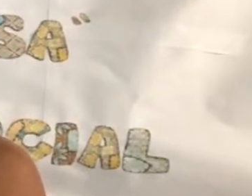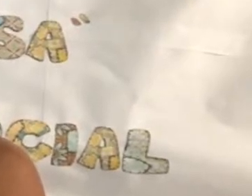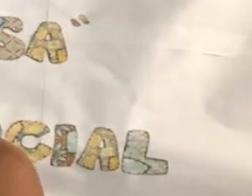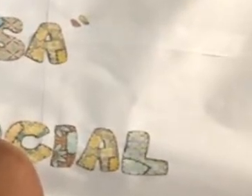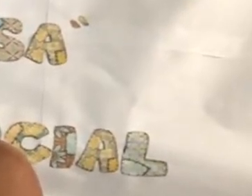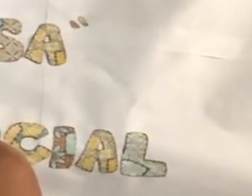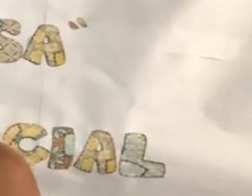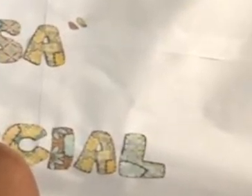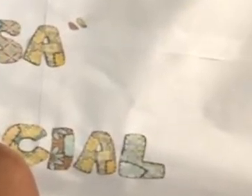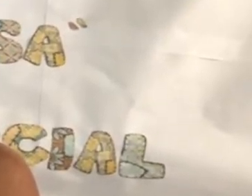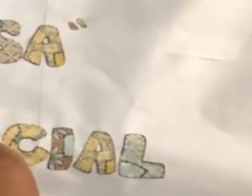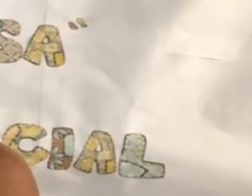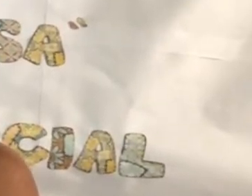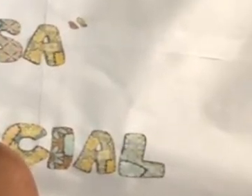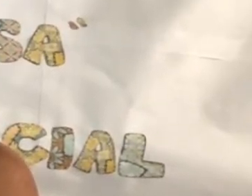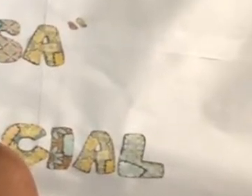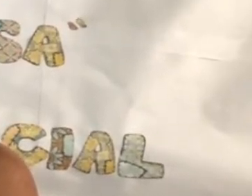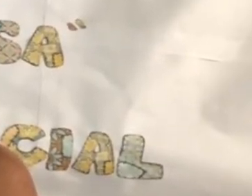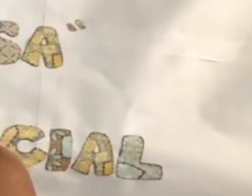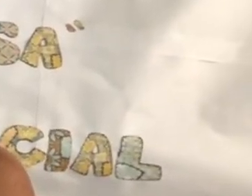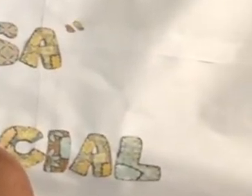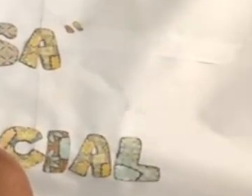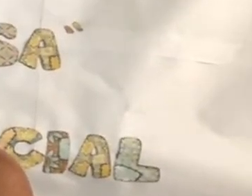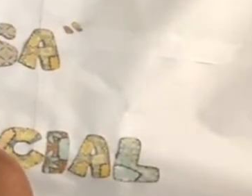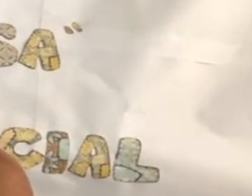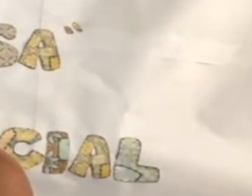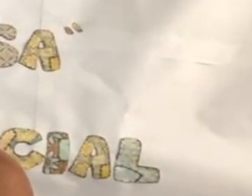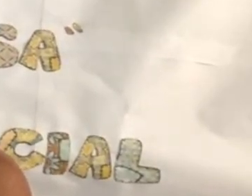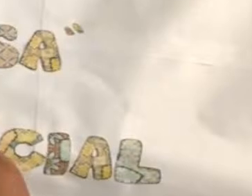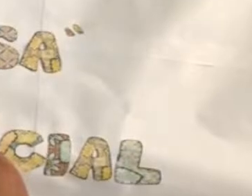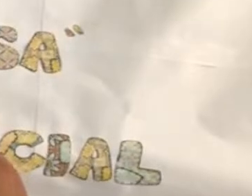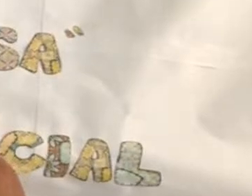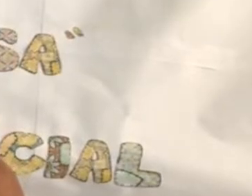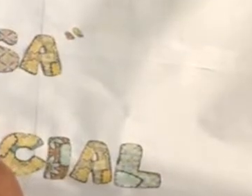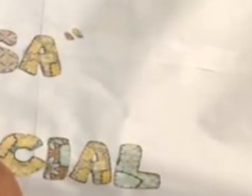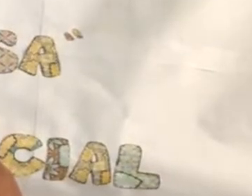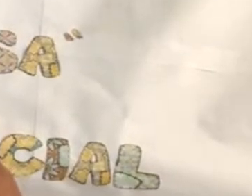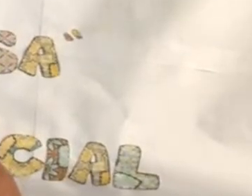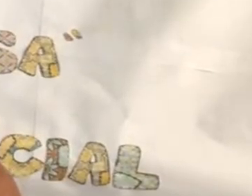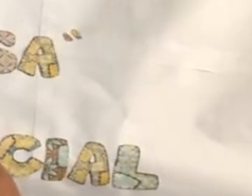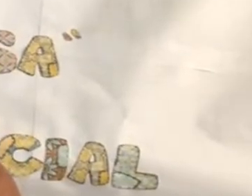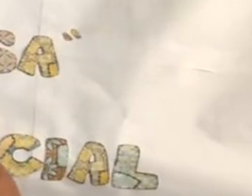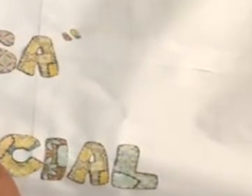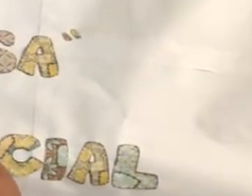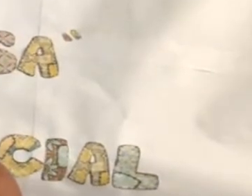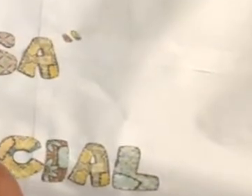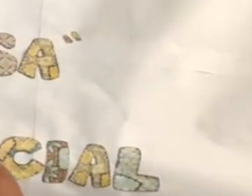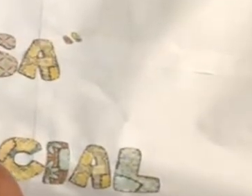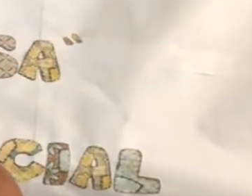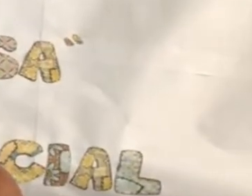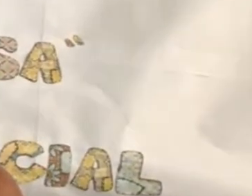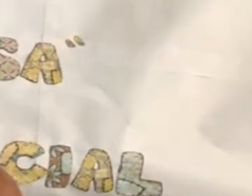me colocar no futebol, aí comecei a jogar bola, né? Viajar com os meninos.